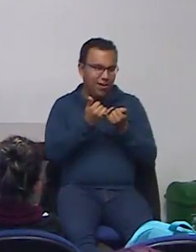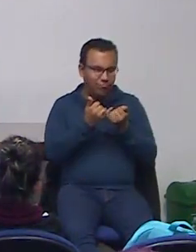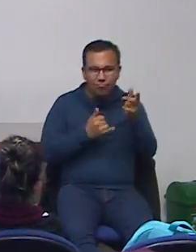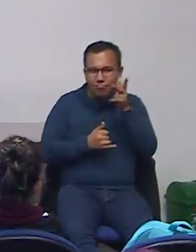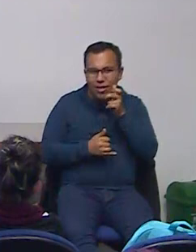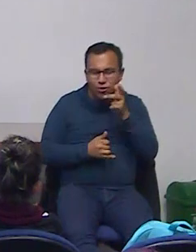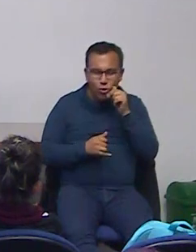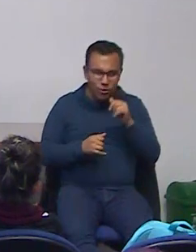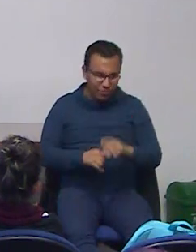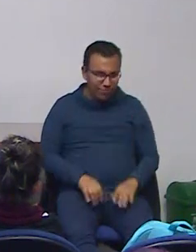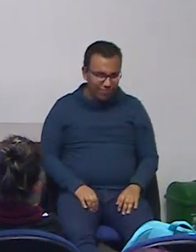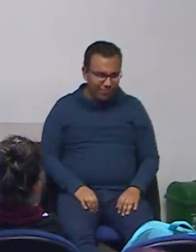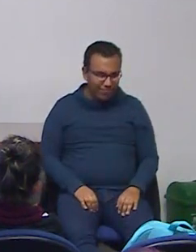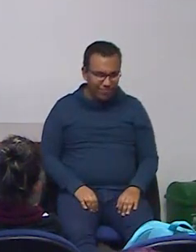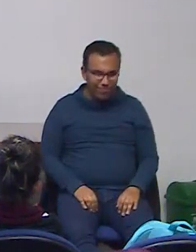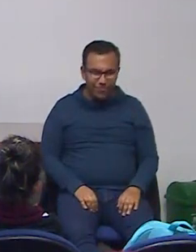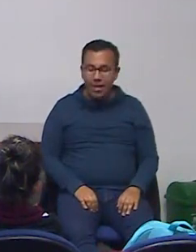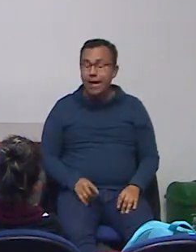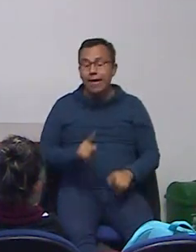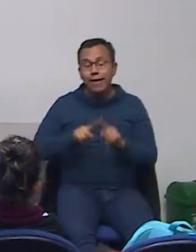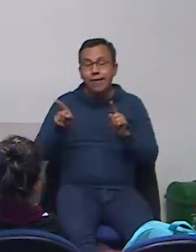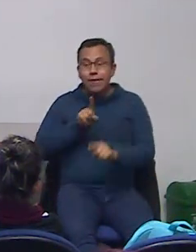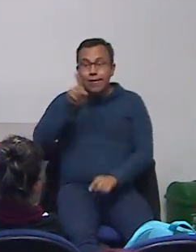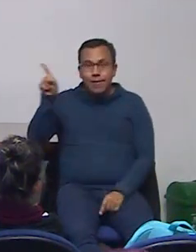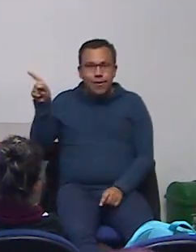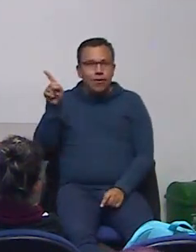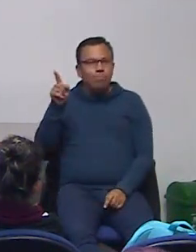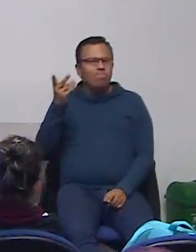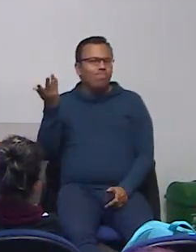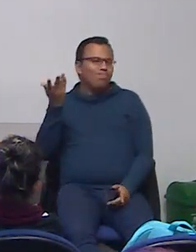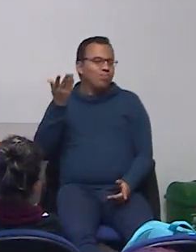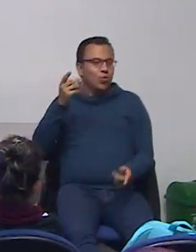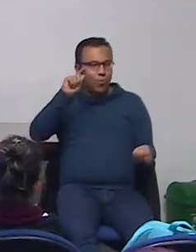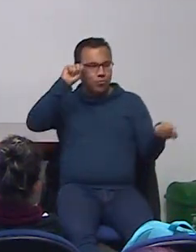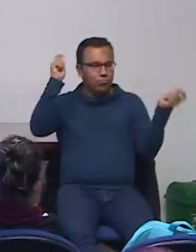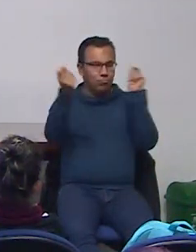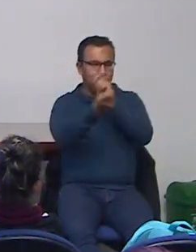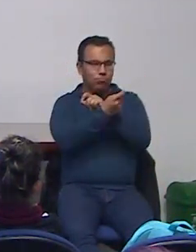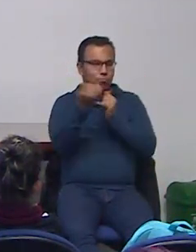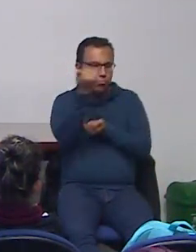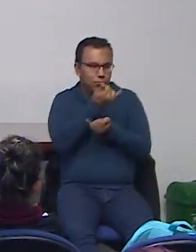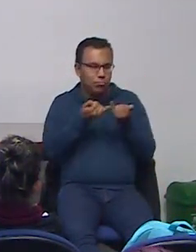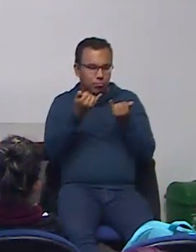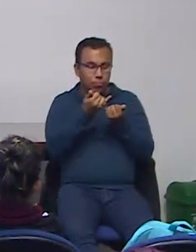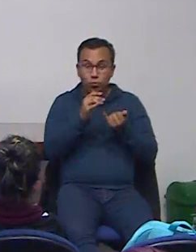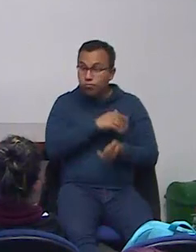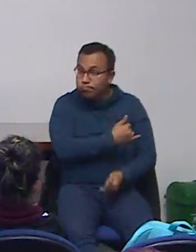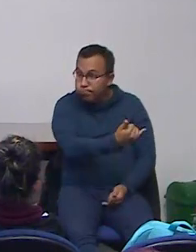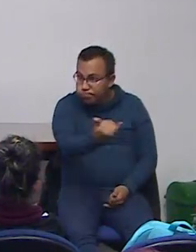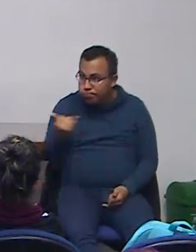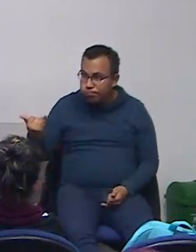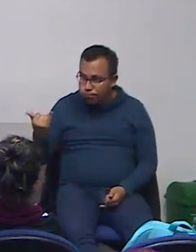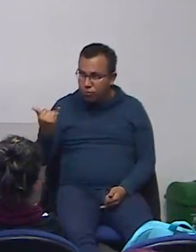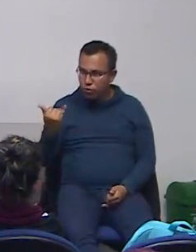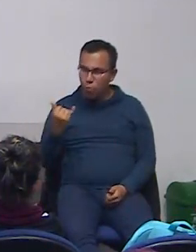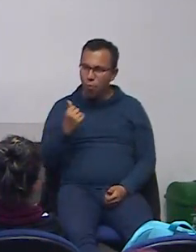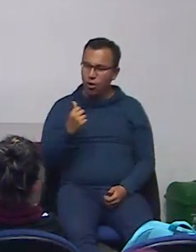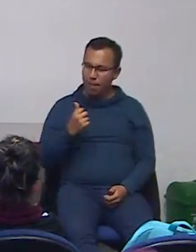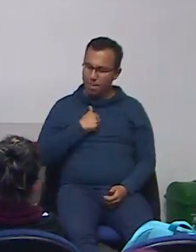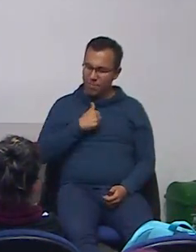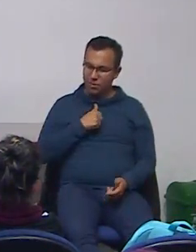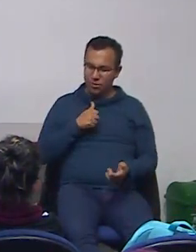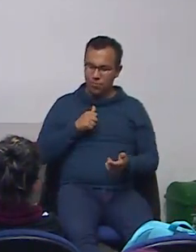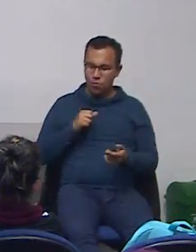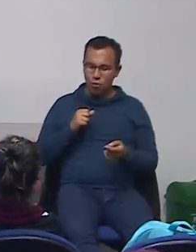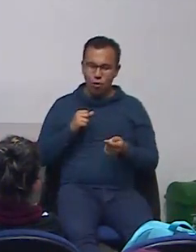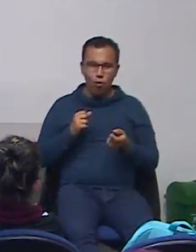eh Como les decía entonces esto cómo lo podemos Traducir pues identidad Sonora quiere decir que todos tenemos como una huella también a